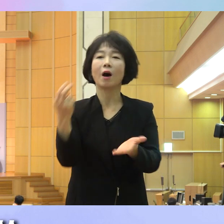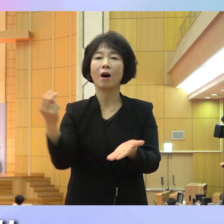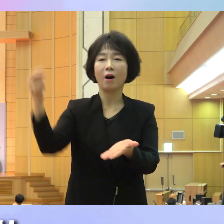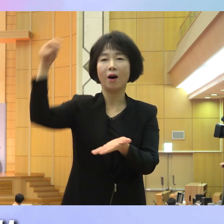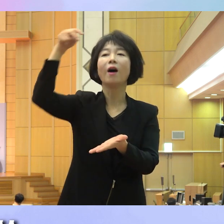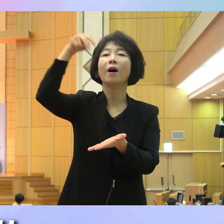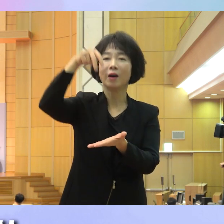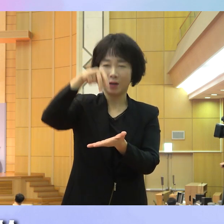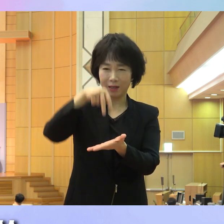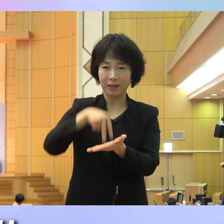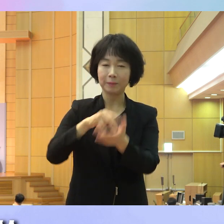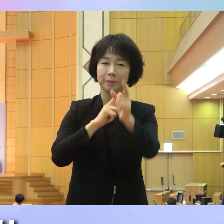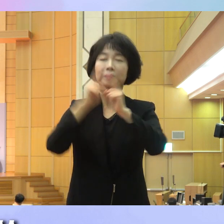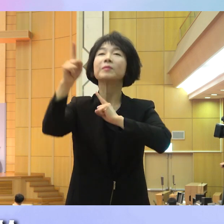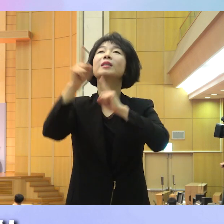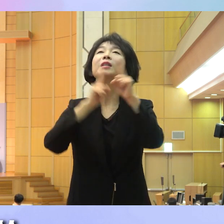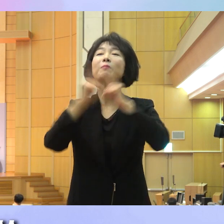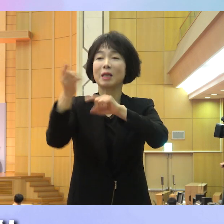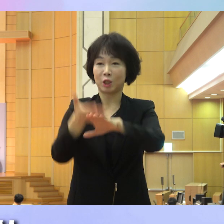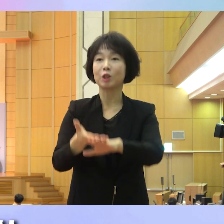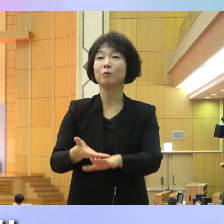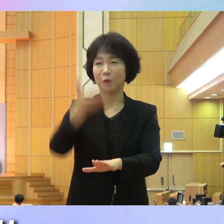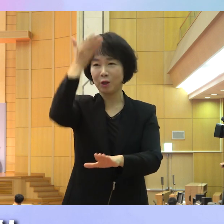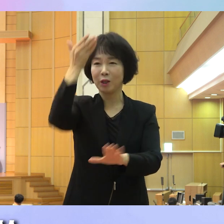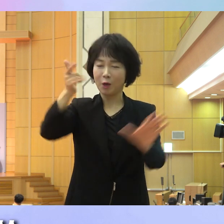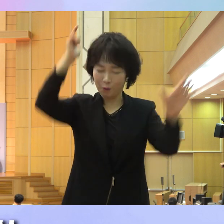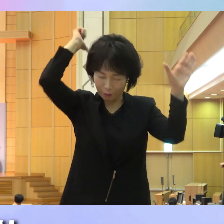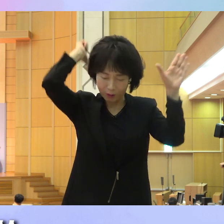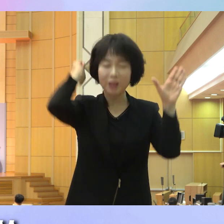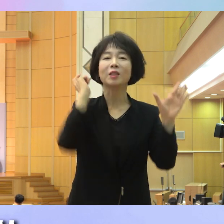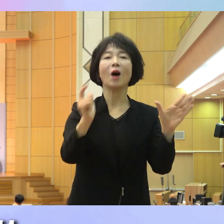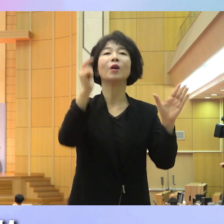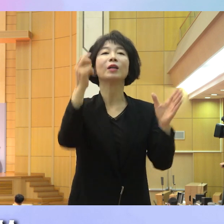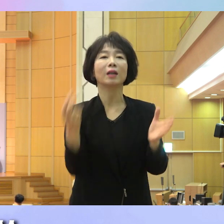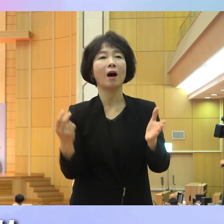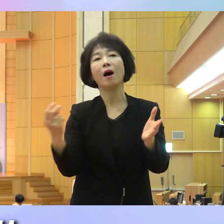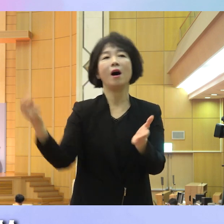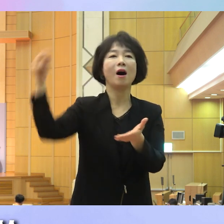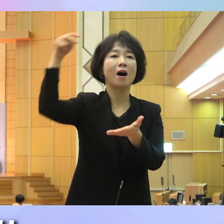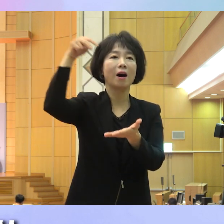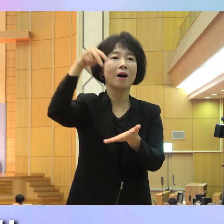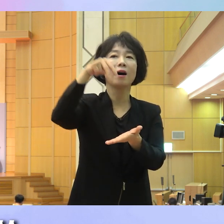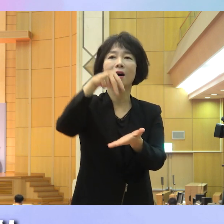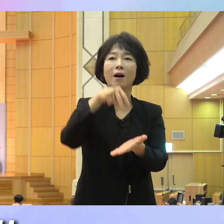굳게 서리. 찬양합니다. 굳게 서리.